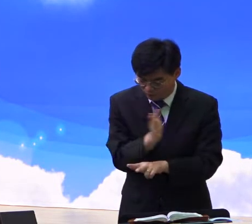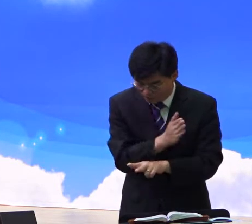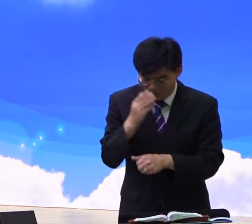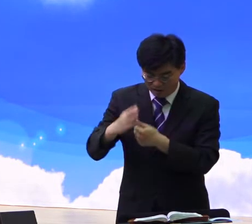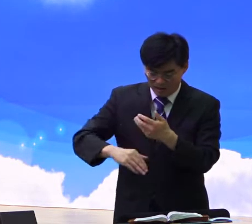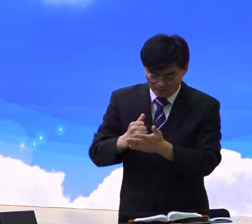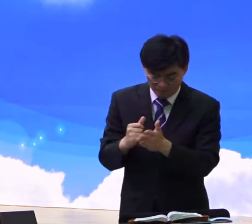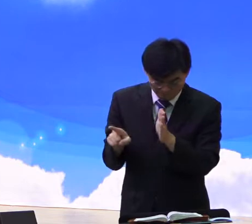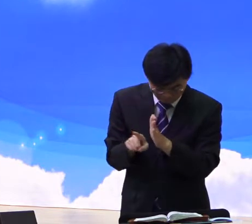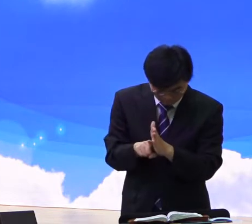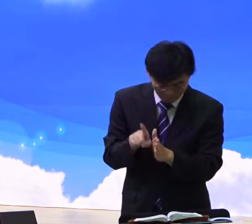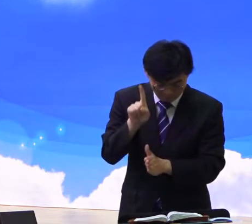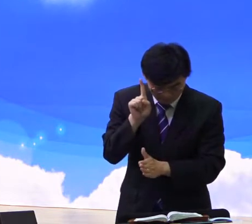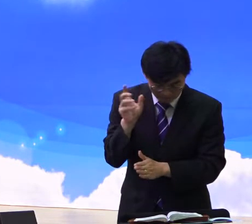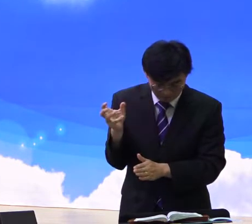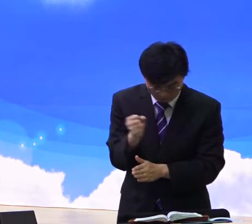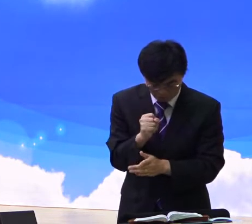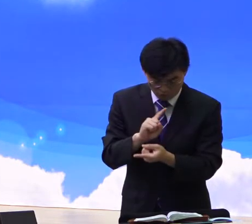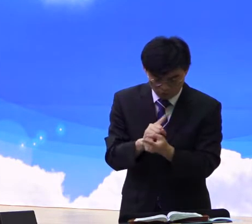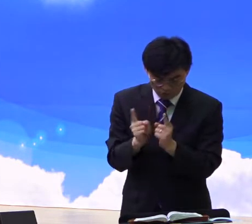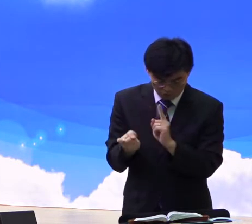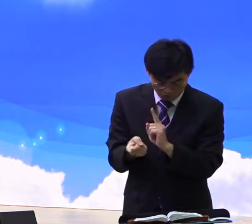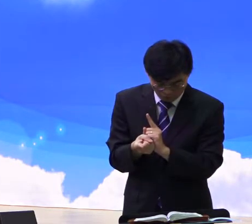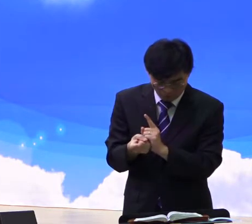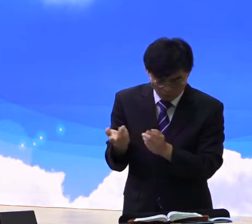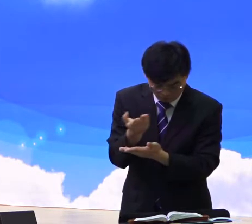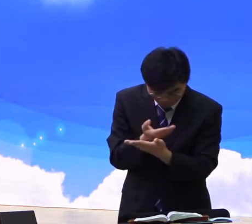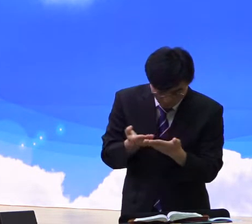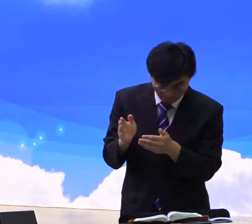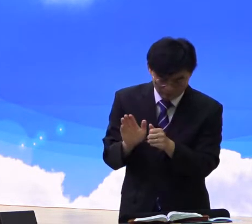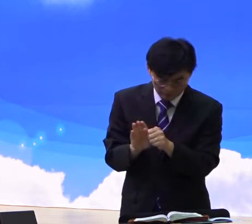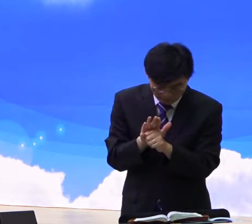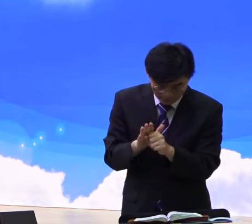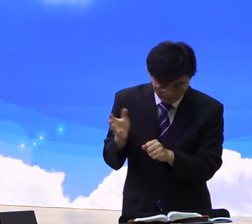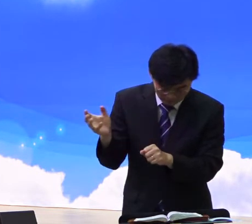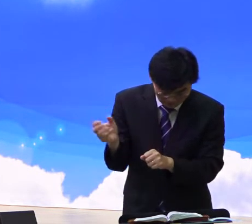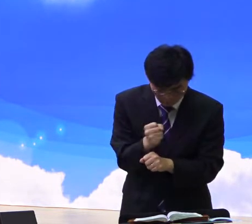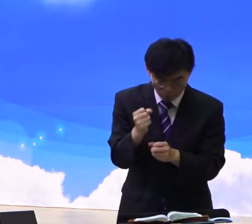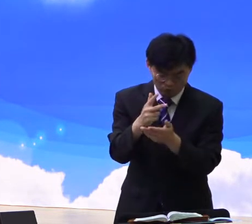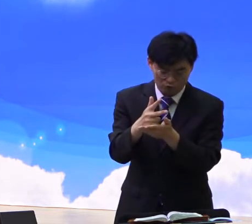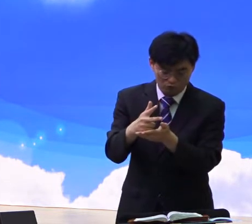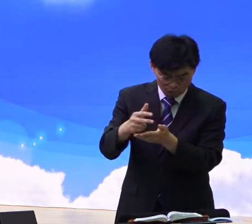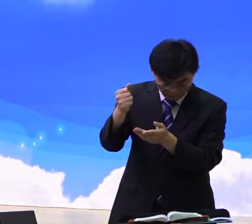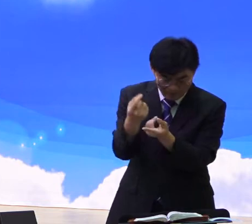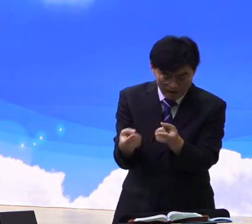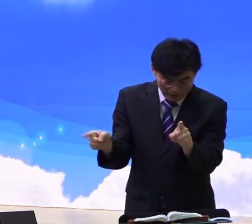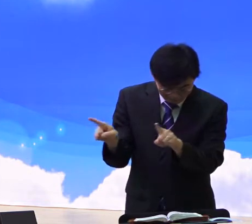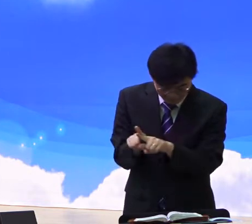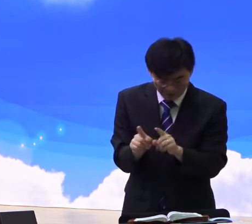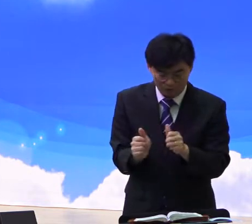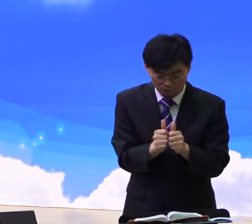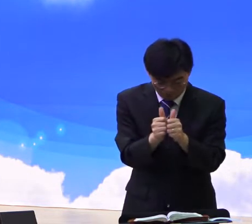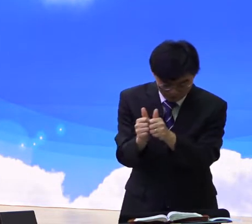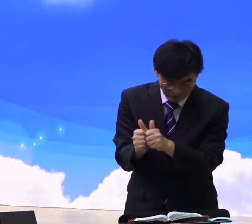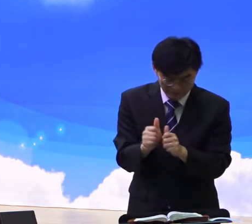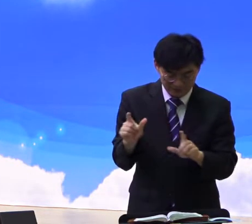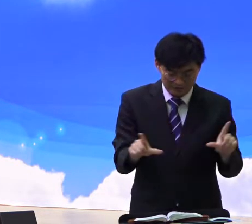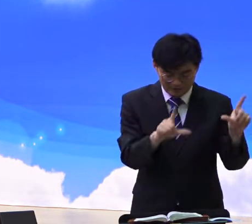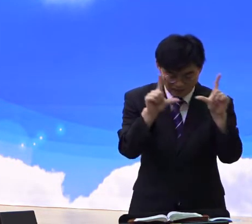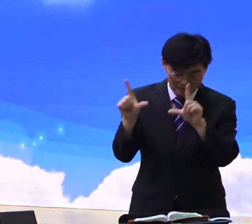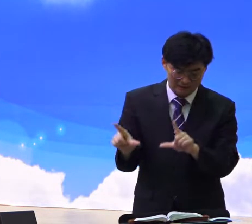하나님을 신뢰하며 서로 비교하지 않고 서로 사랑하면서 주님과 동행하는 삶을 살아갈 수 있도록 우리의